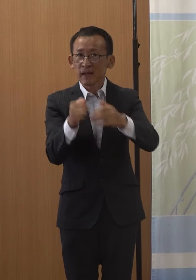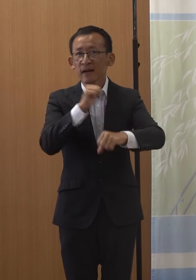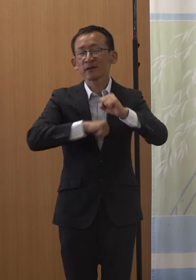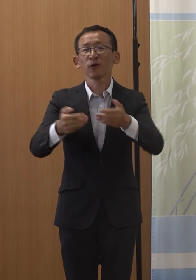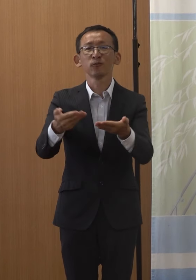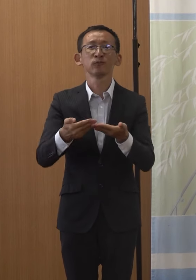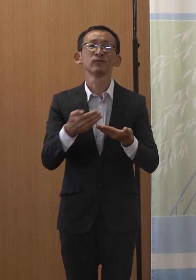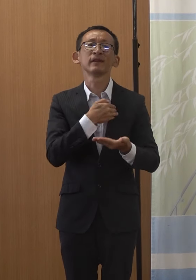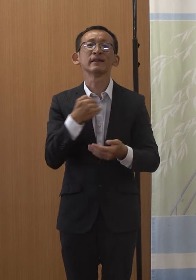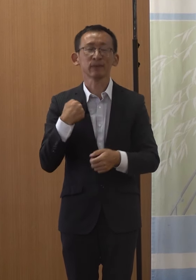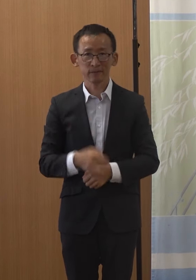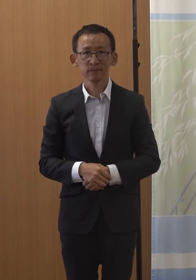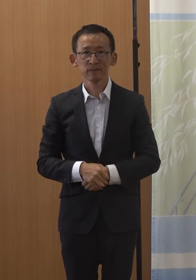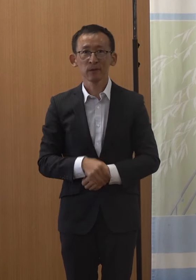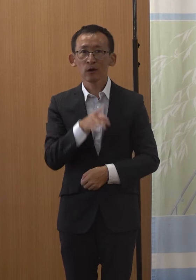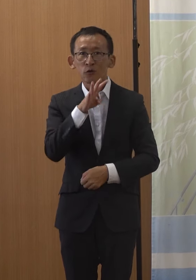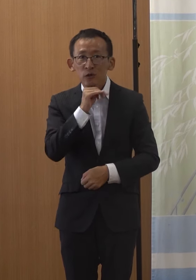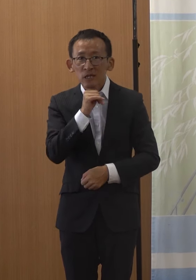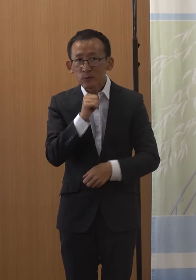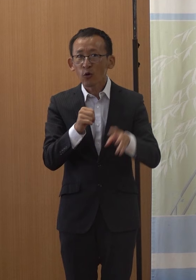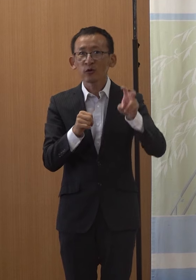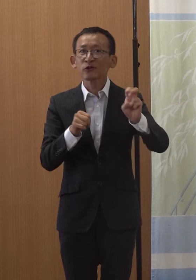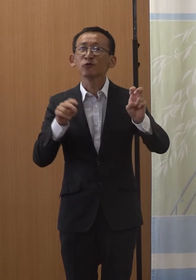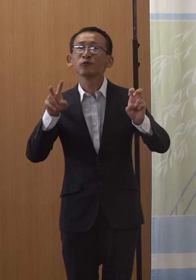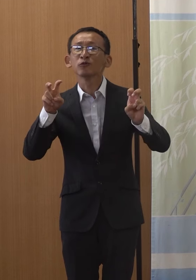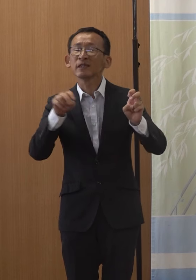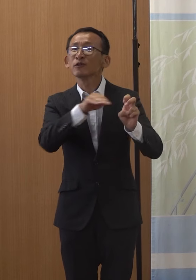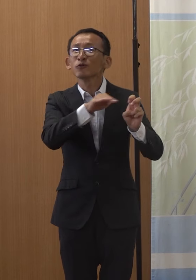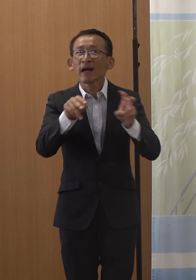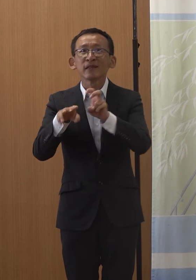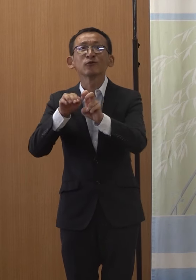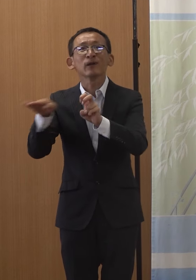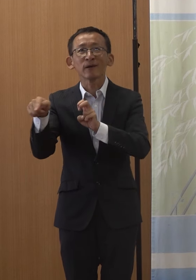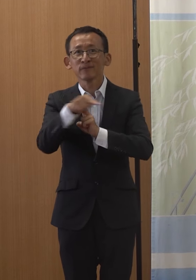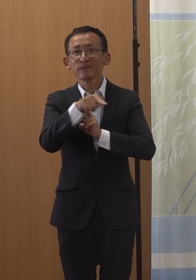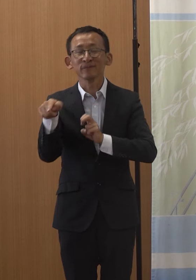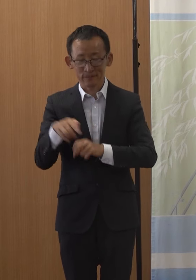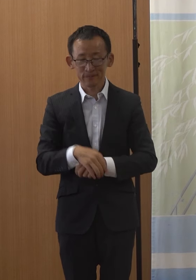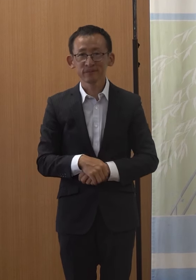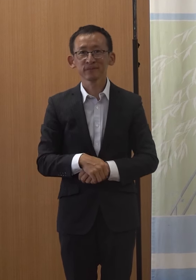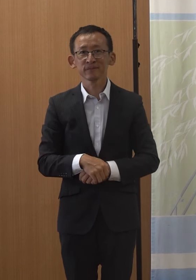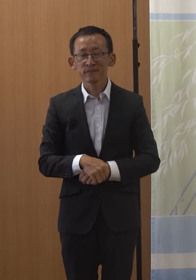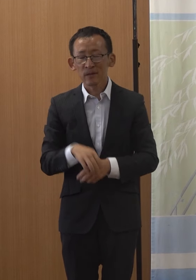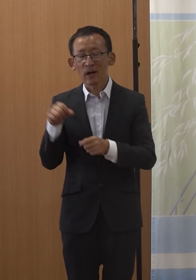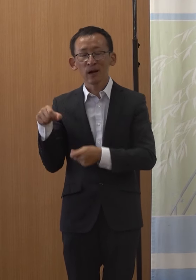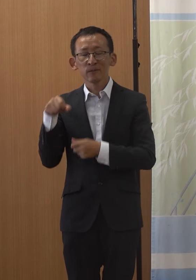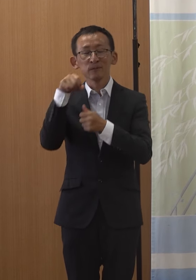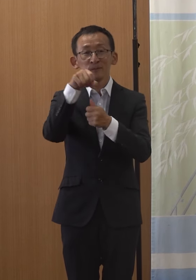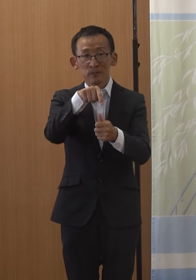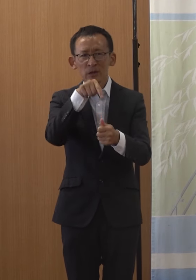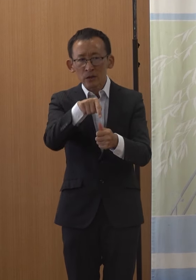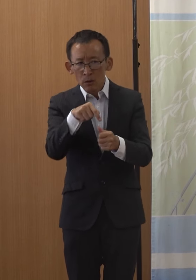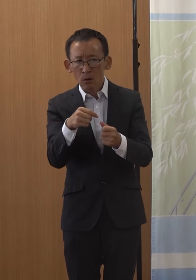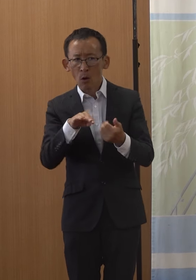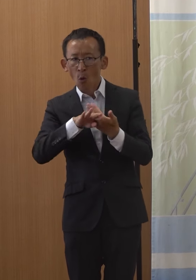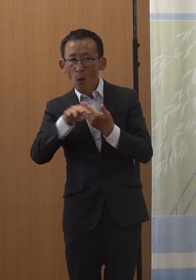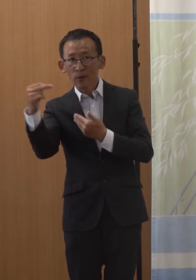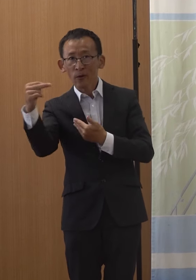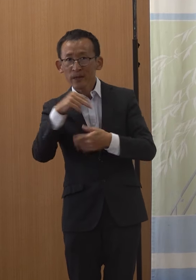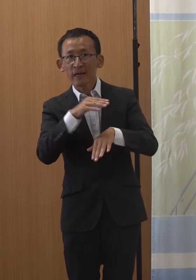れも20代の方々でありまして、移住者による外部の視点と若い世代の行動力を生か